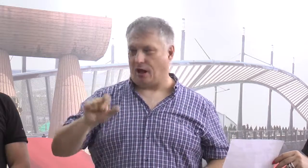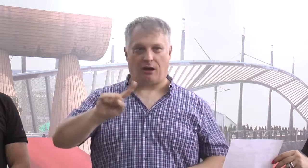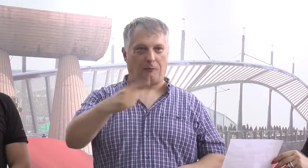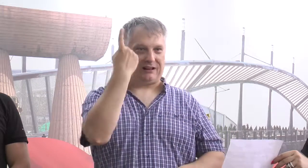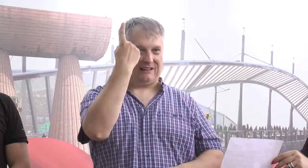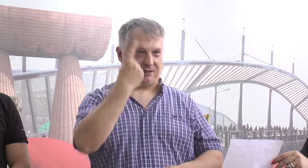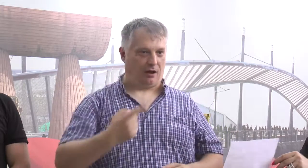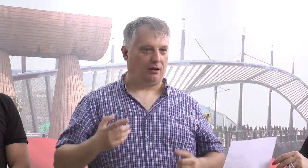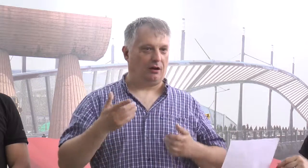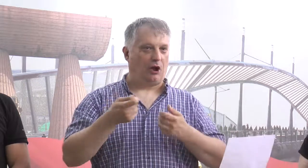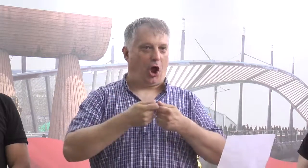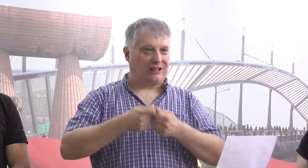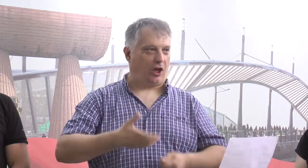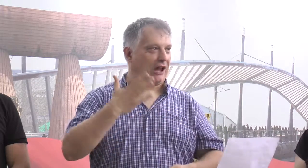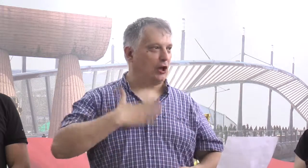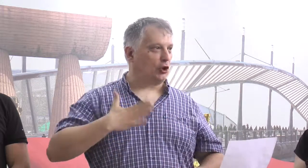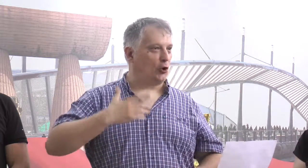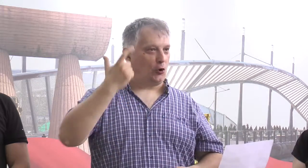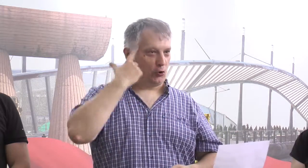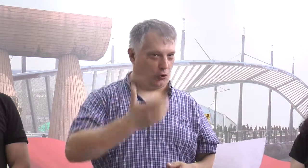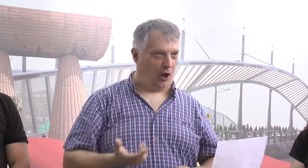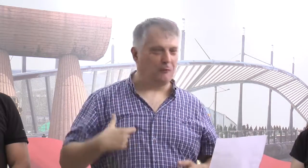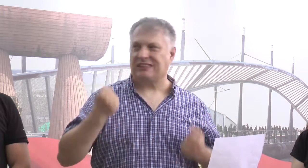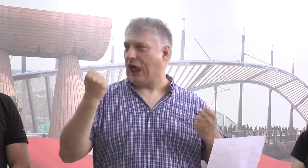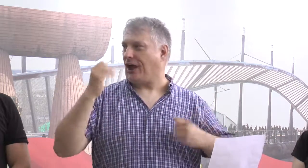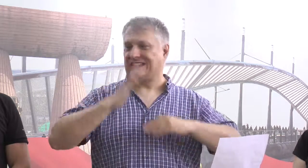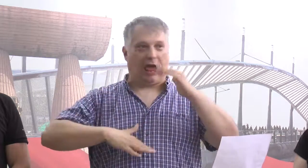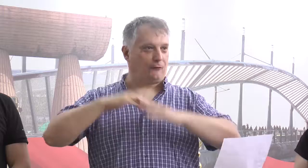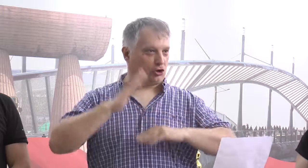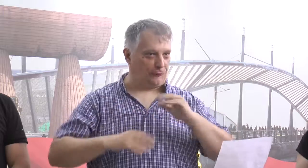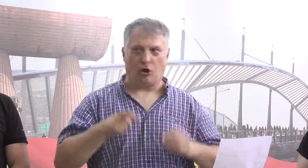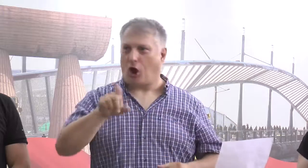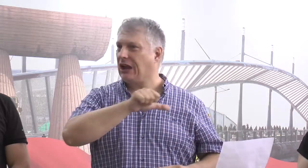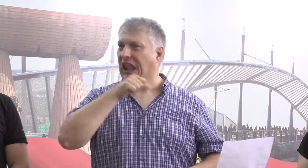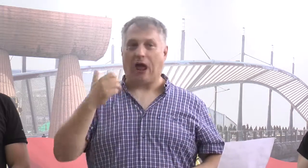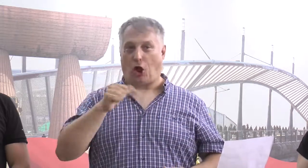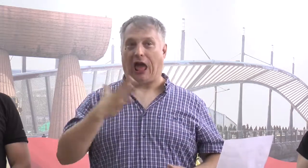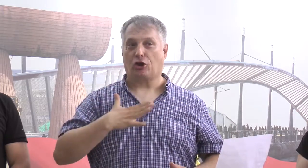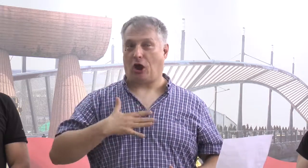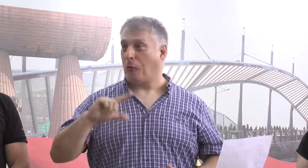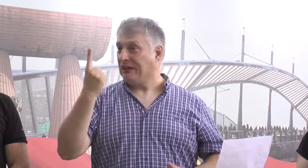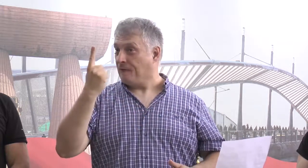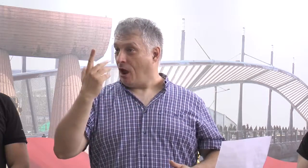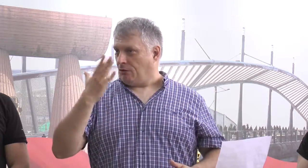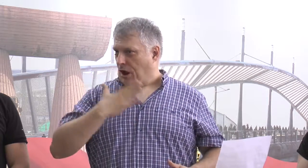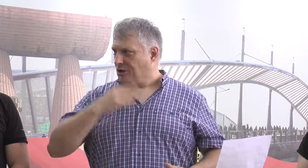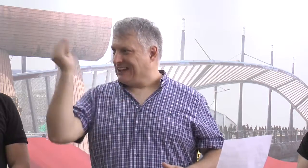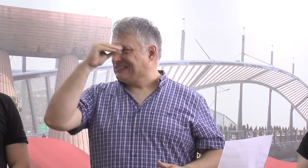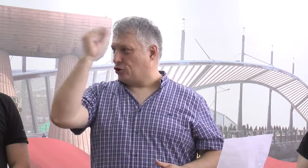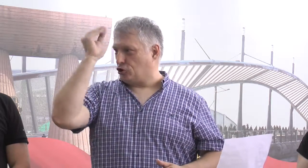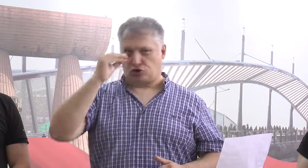Prošle godine Kragujevac bio domaćin festivala Naše kulture i mi smo bili jako zadovoljni